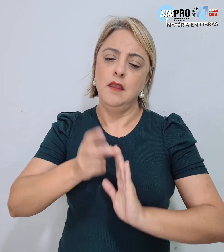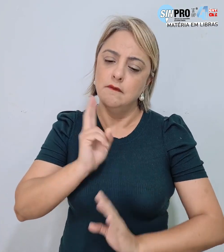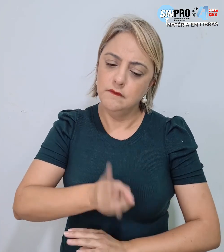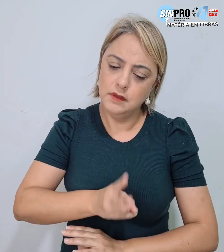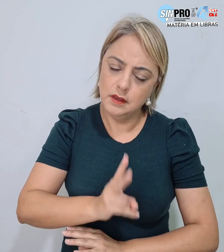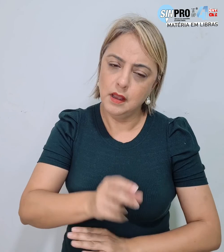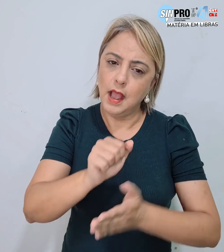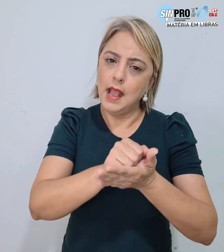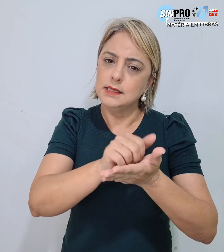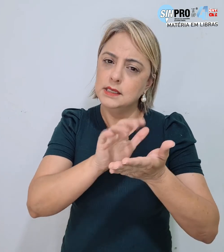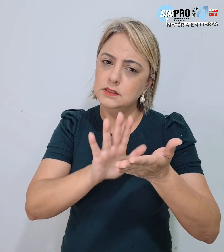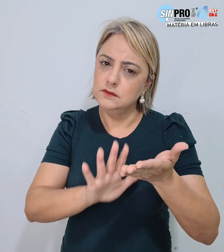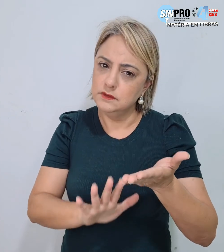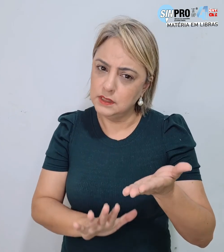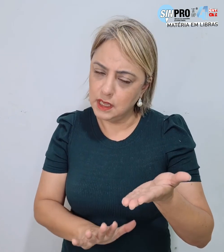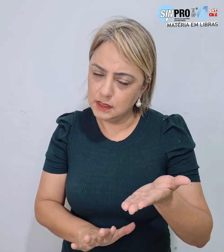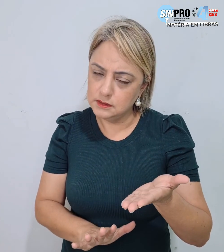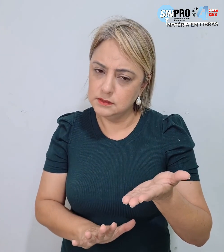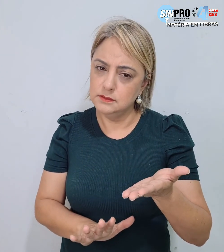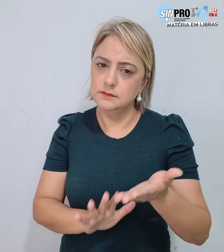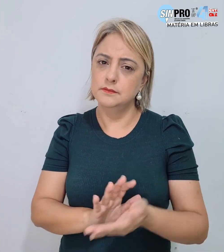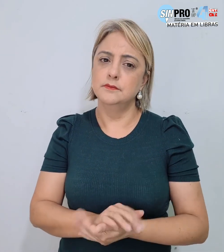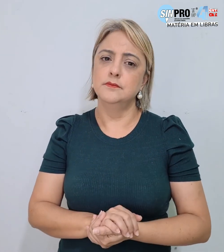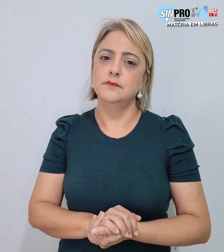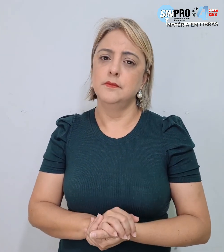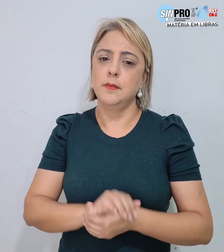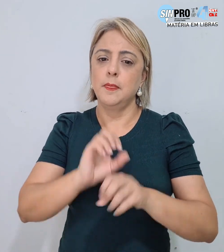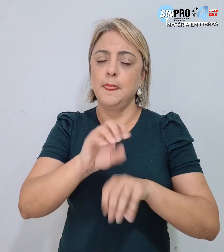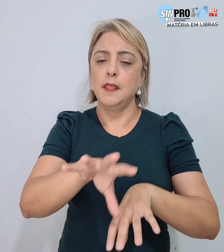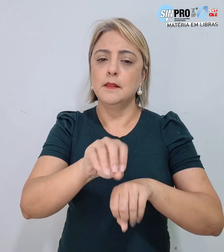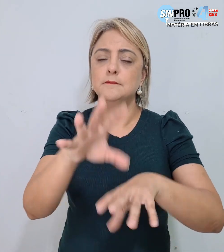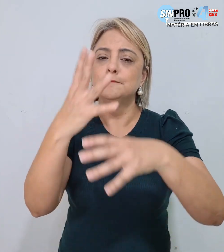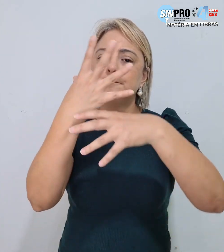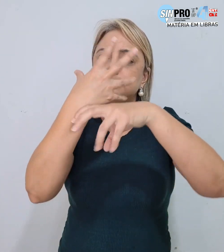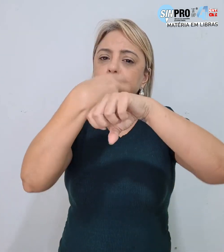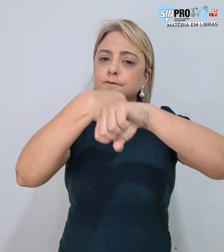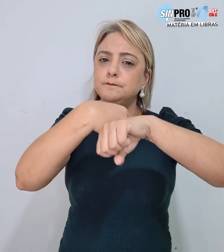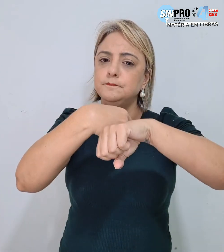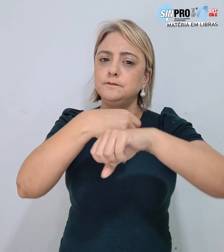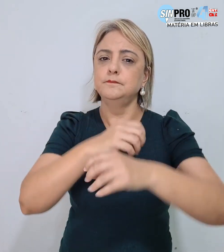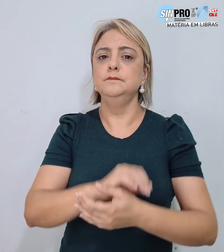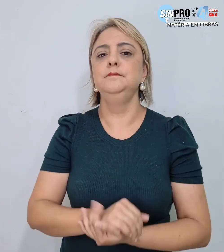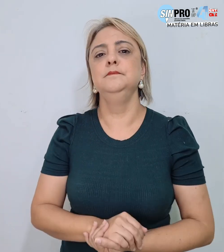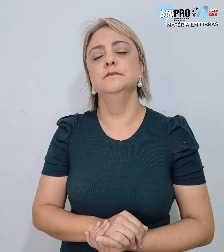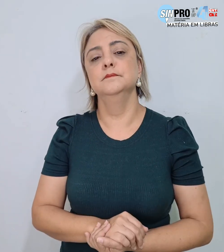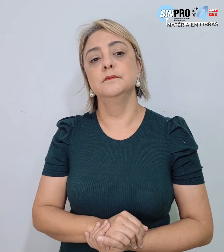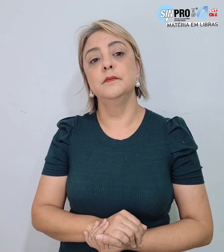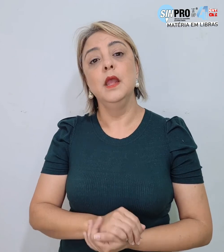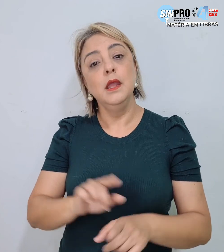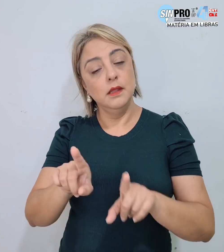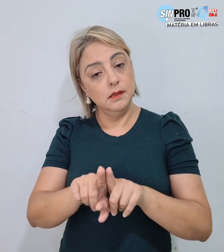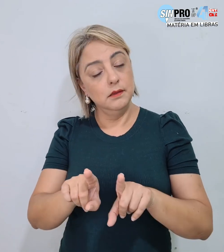permanecendo as atividades é de ensino remoto Ah e ainda